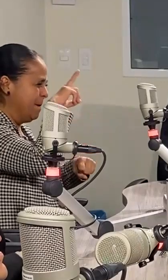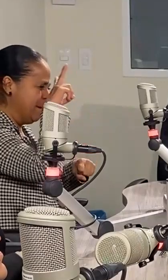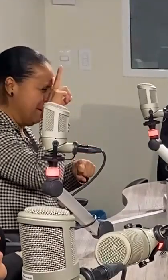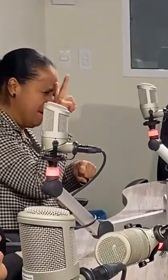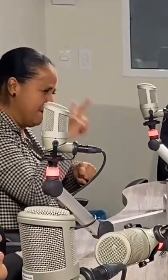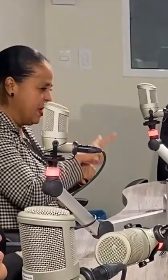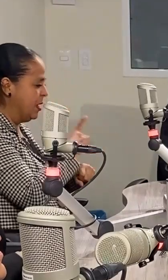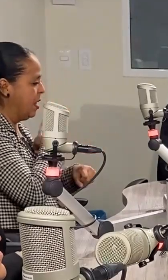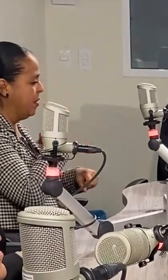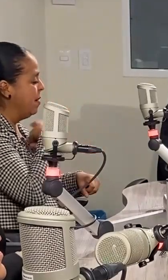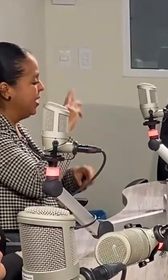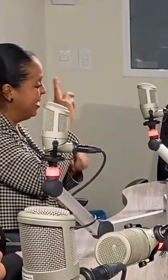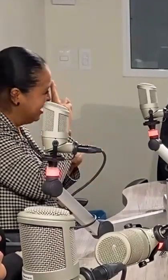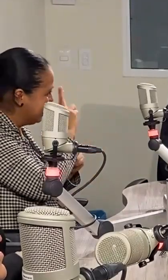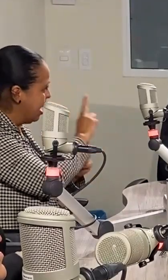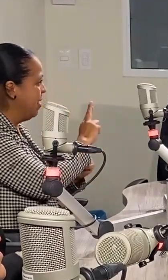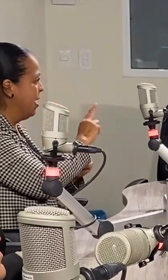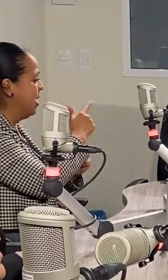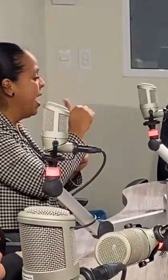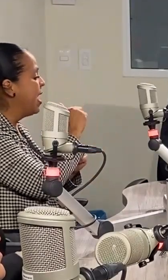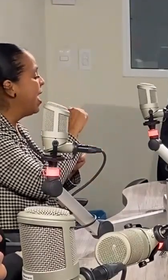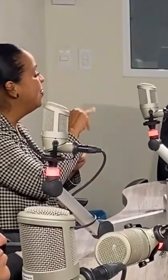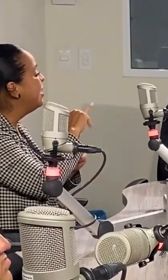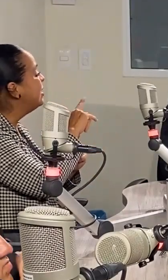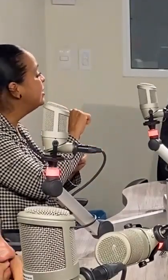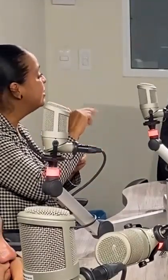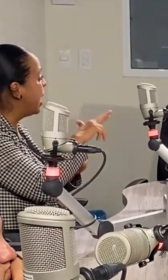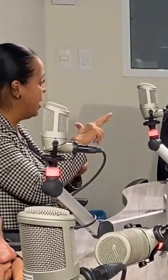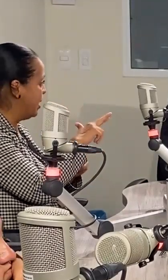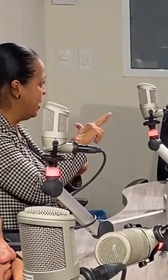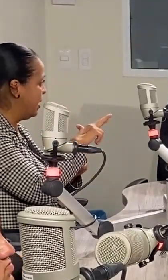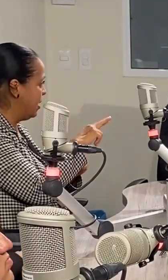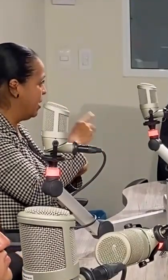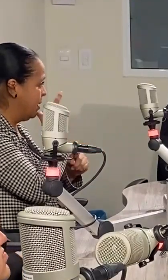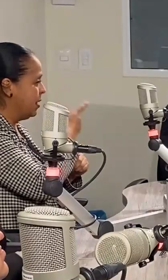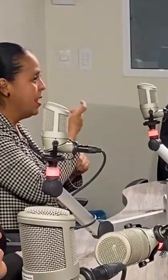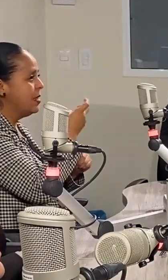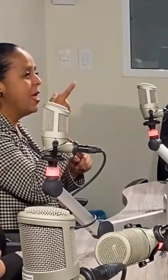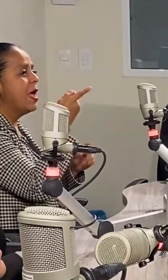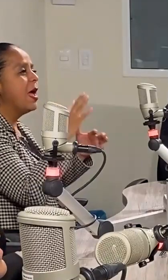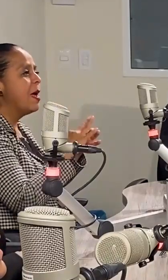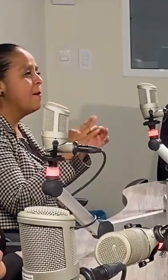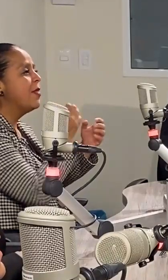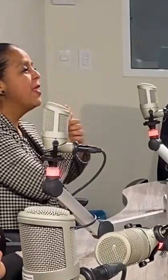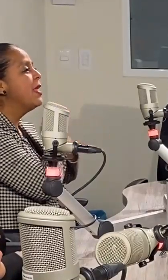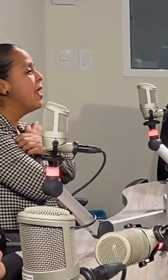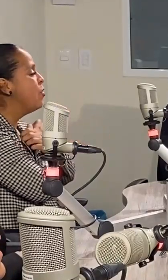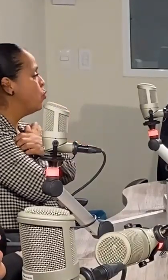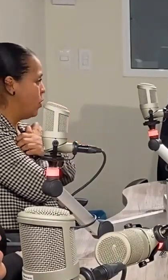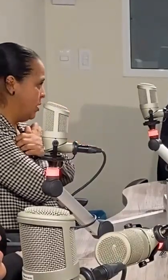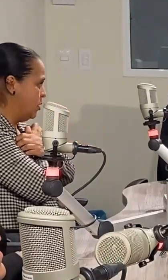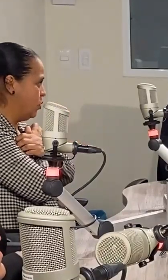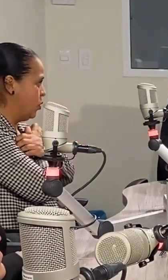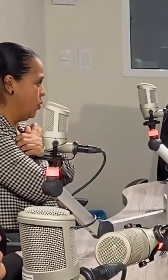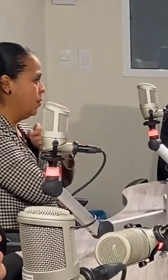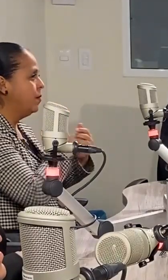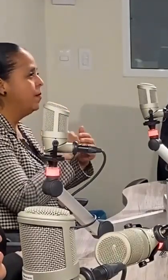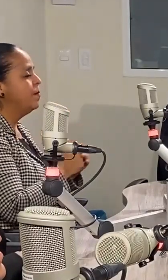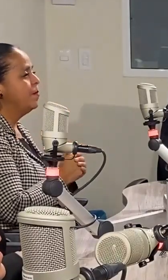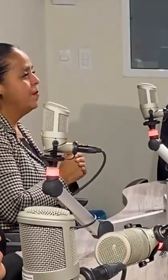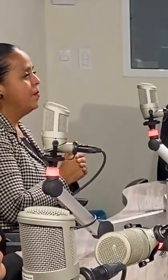les respete y se les garanticen sus derechos a las personas con discapacidad. En este punto, bueno, estábamos hablando de la educación.